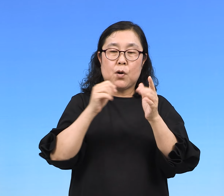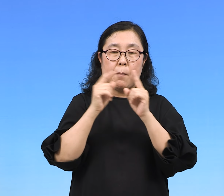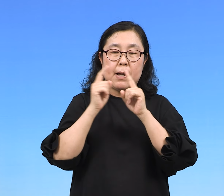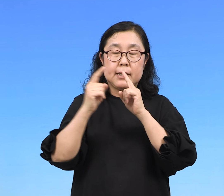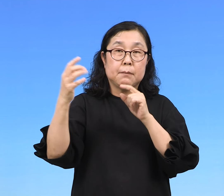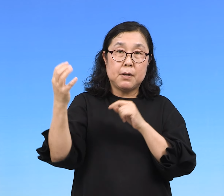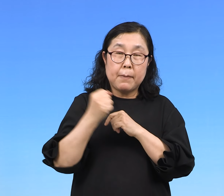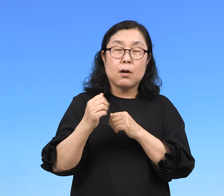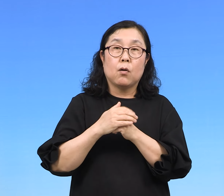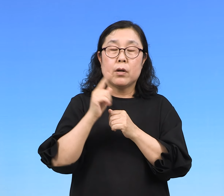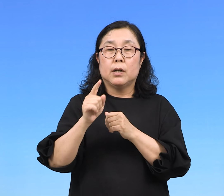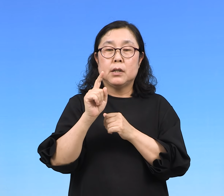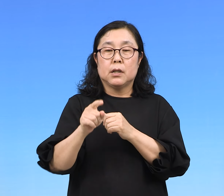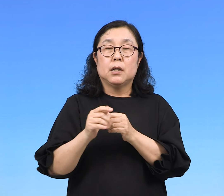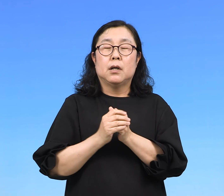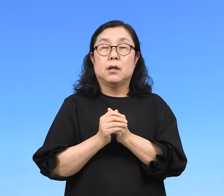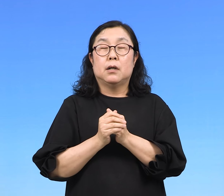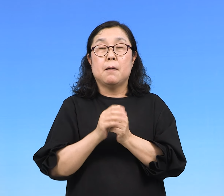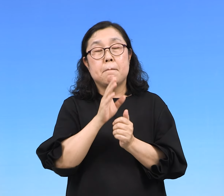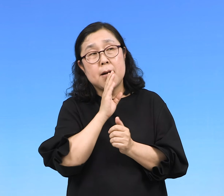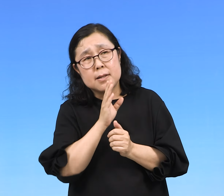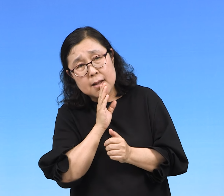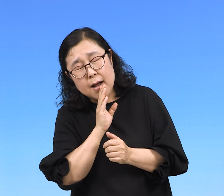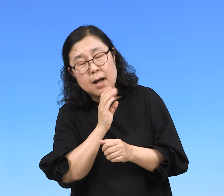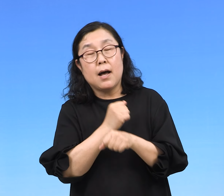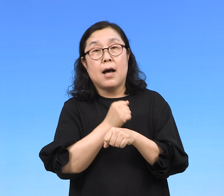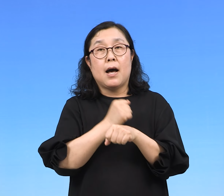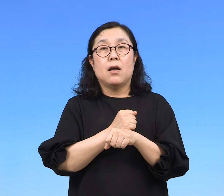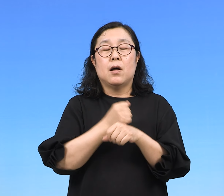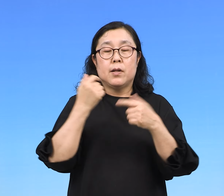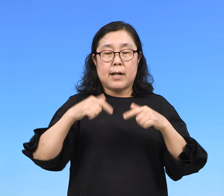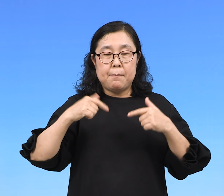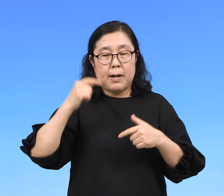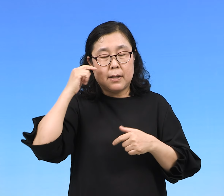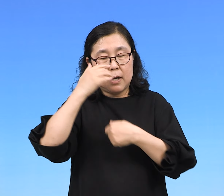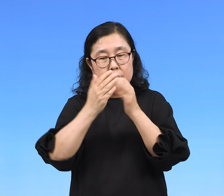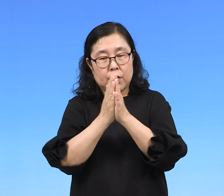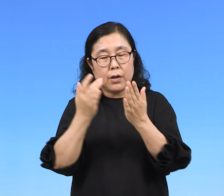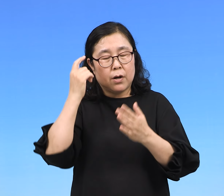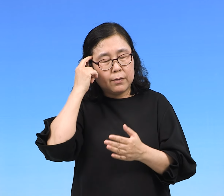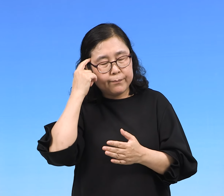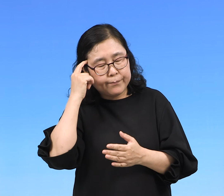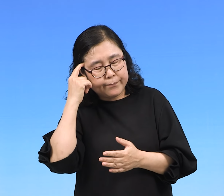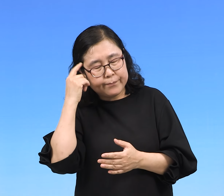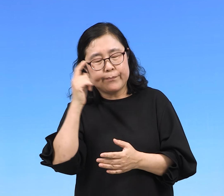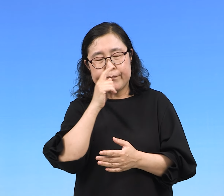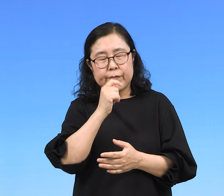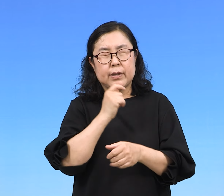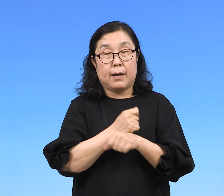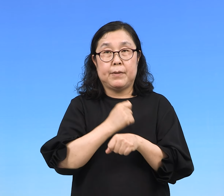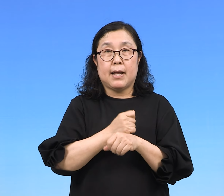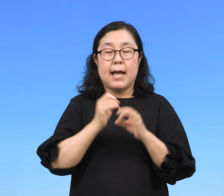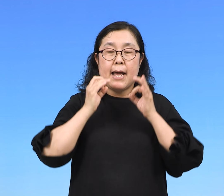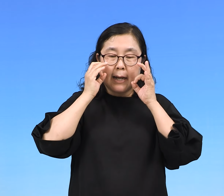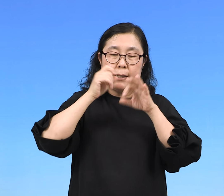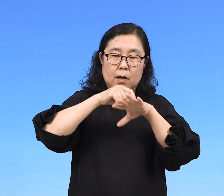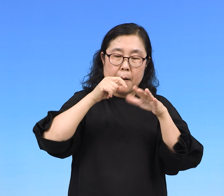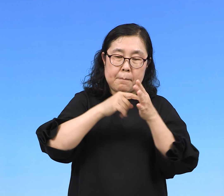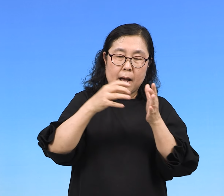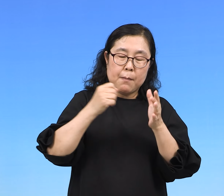마음으로 말씀을 받고 이것이 그러한가 하여 날마다 성경을 상고함으로. 2가지를 했네요.